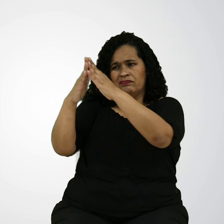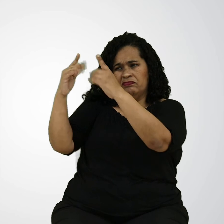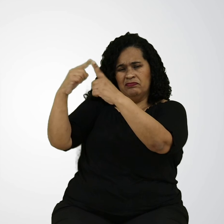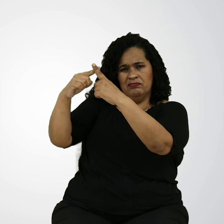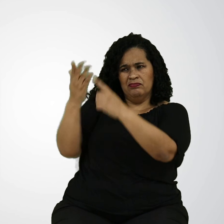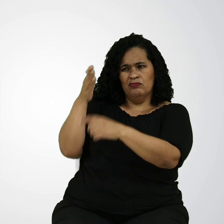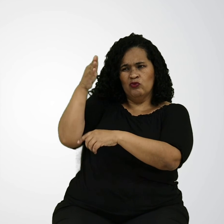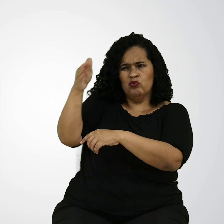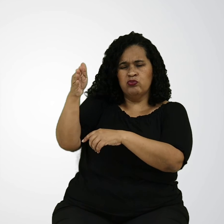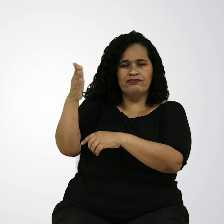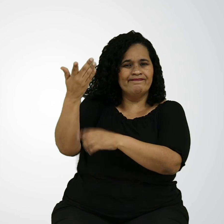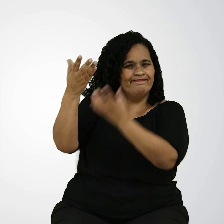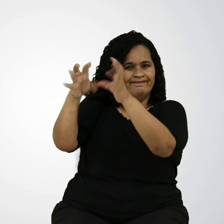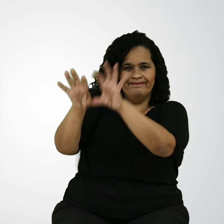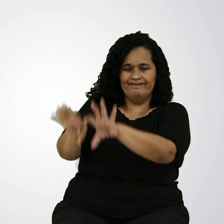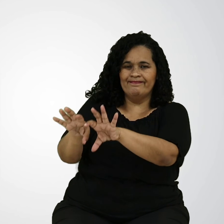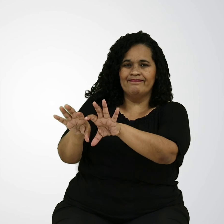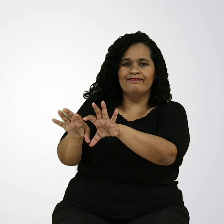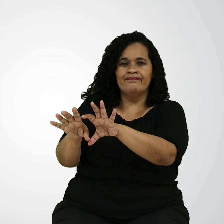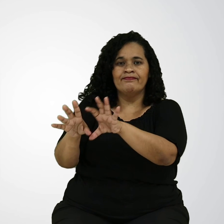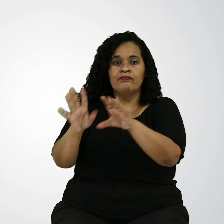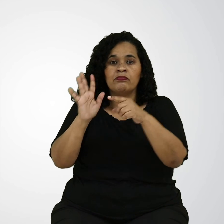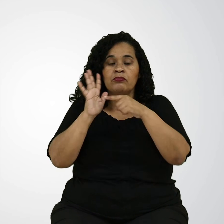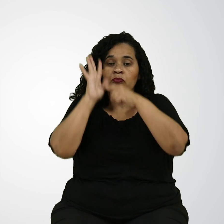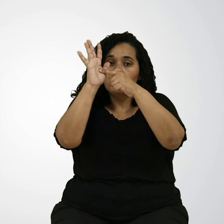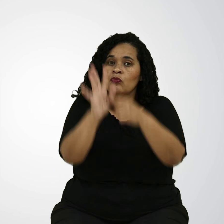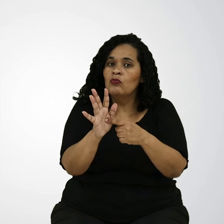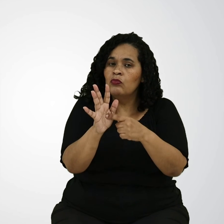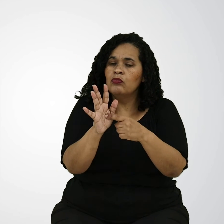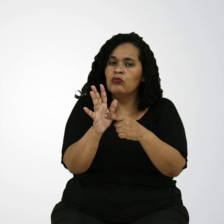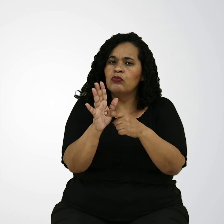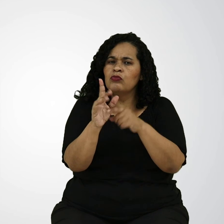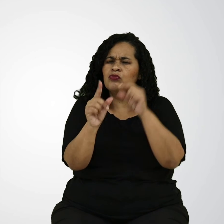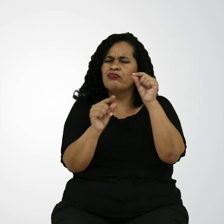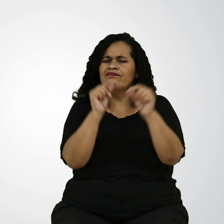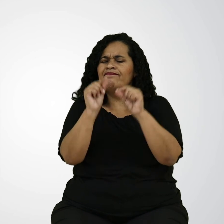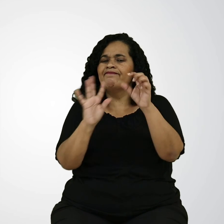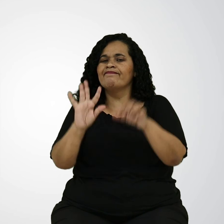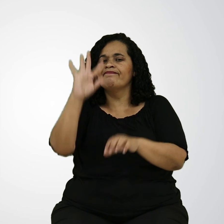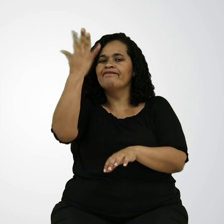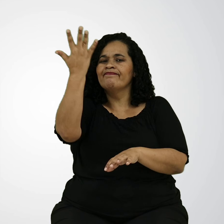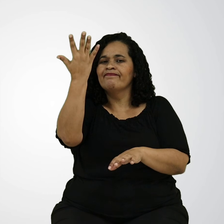uma das questões tem a ver exatamente com a falta de coerência